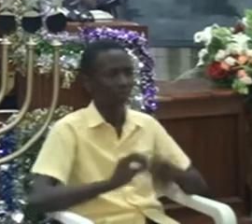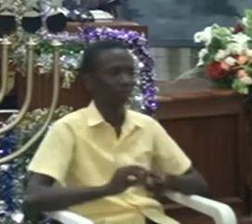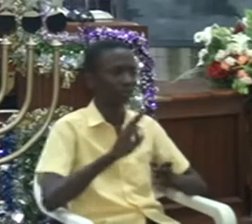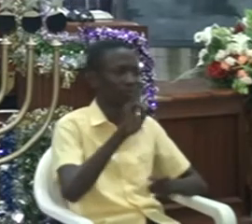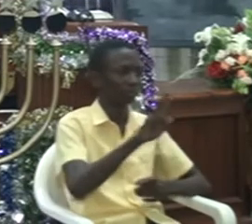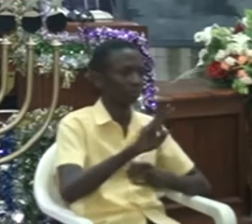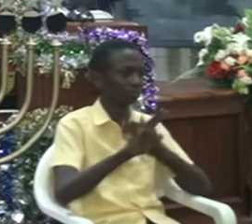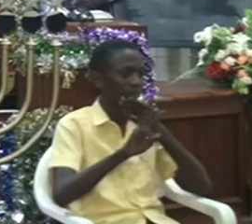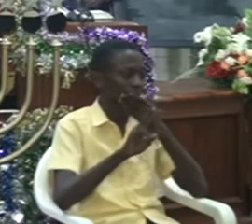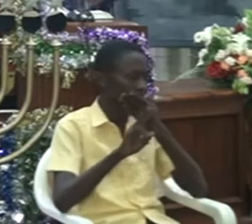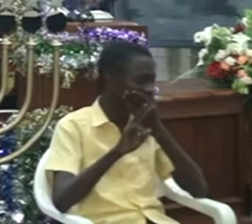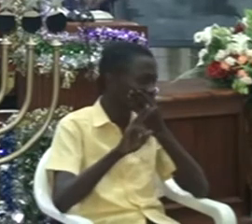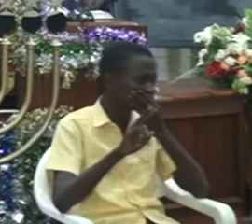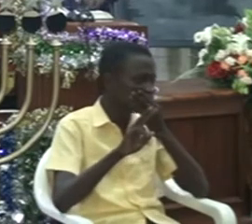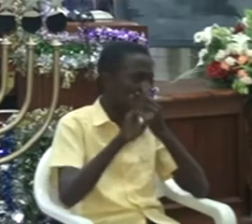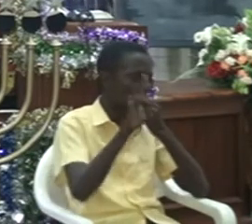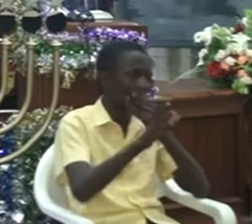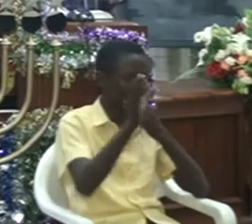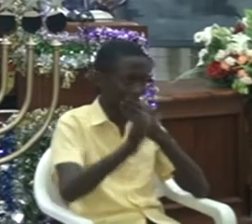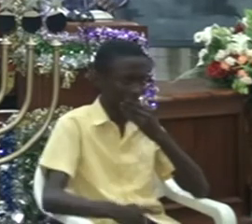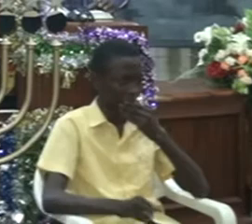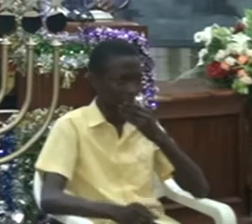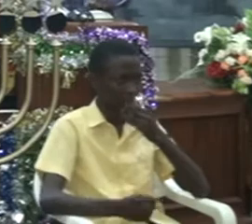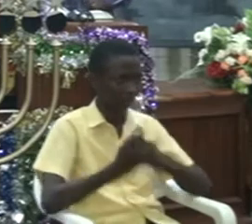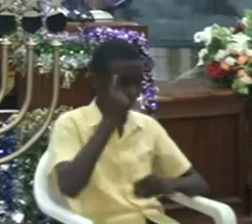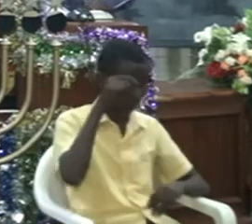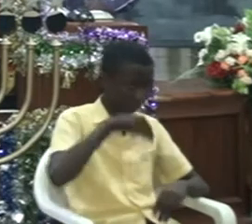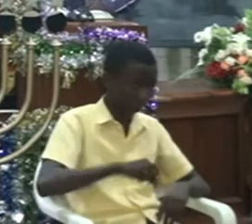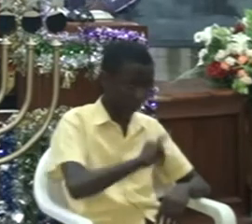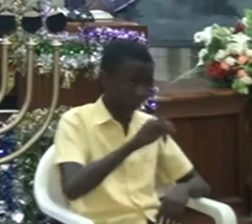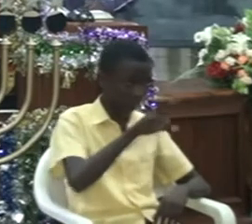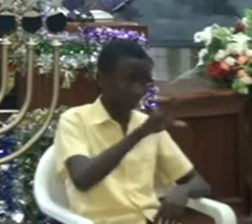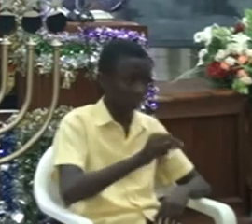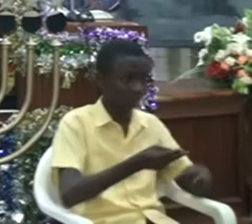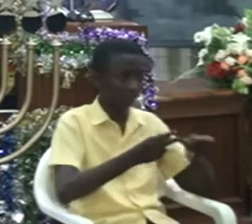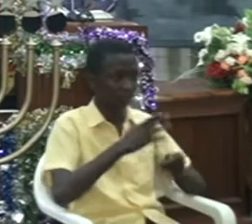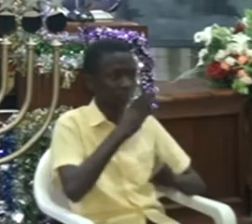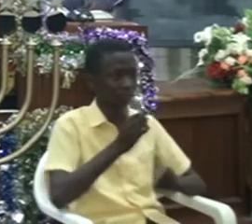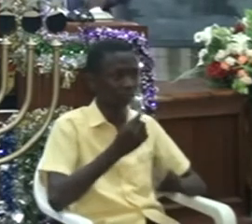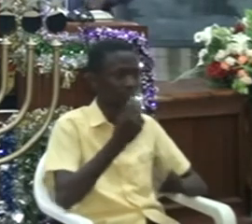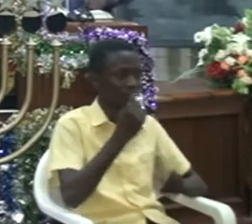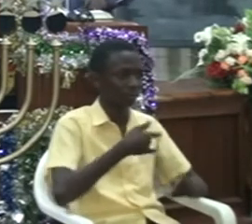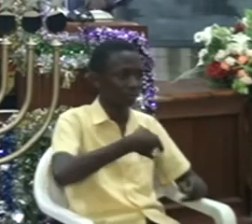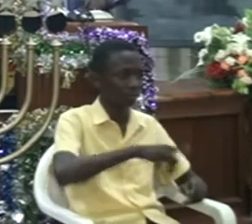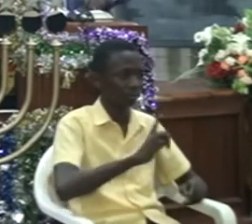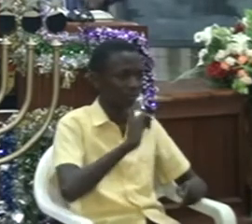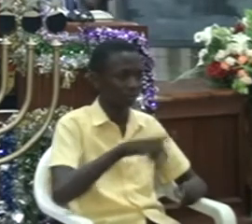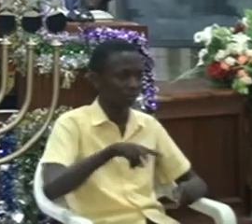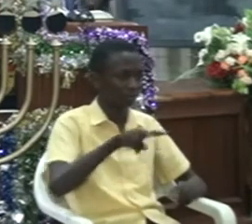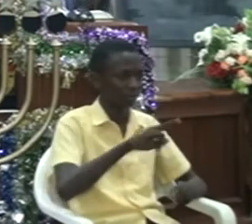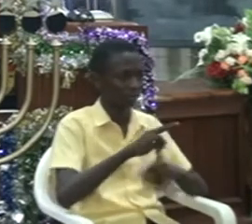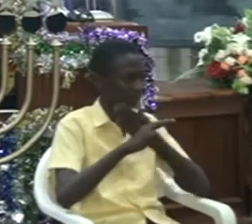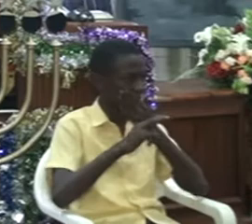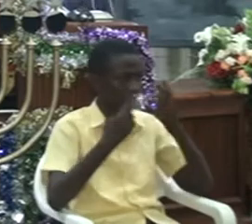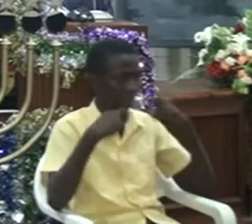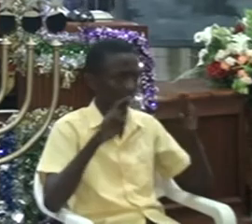misisome hii mwisho ya hii mashairi mbili. Parce que je ne voudrais pas que ce soit votre réponse. Sababu singelitaka kusema ikuwe